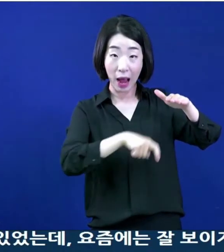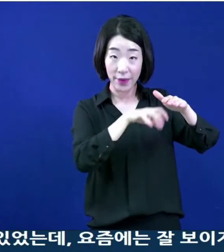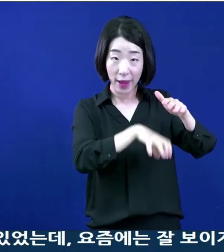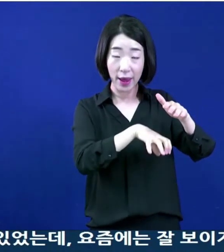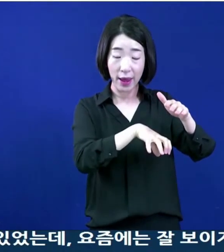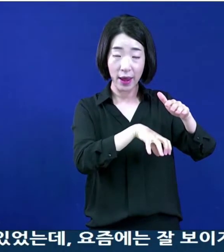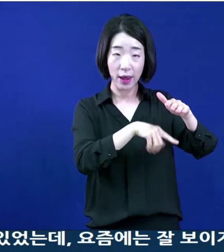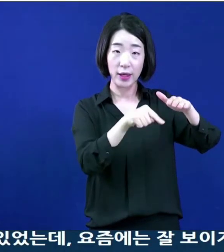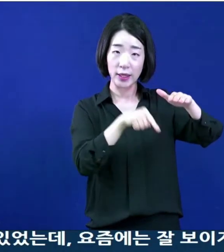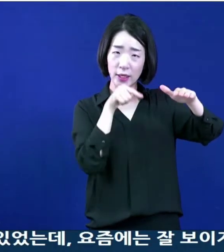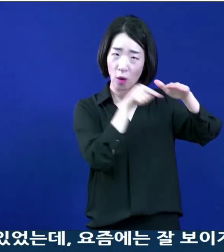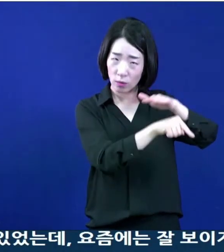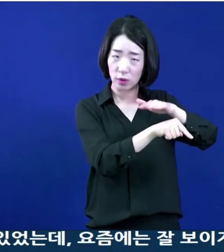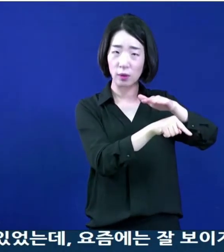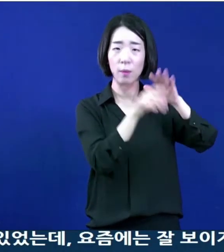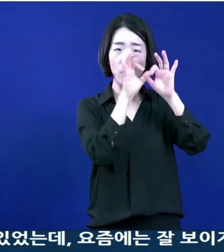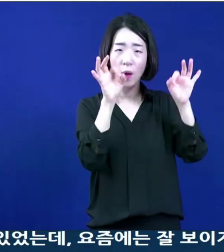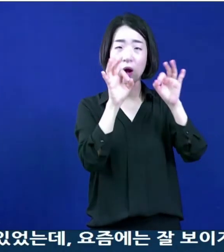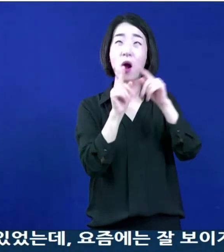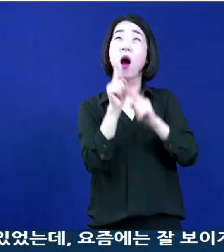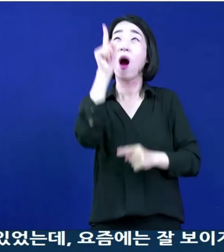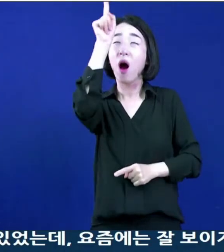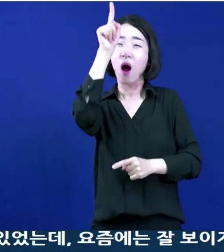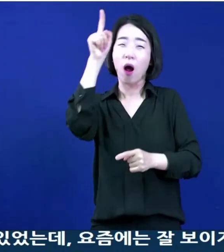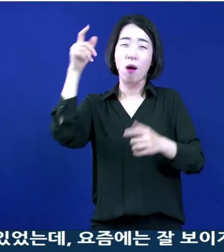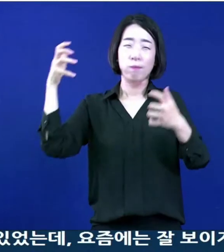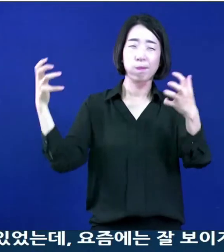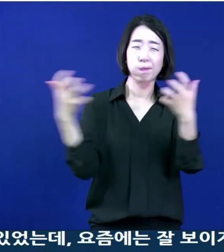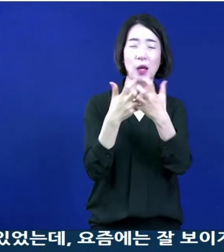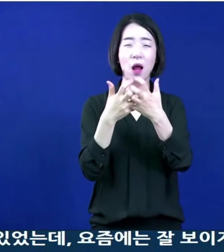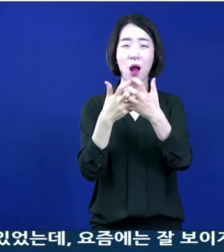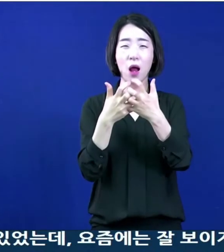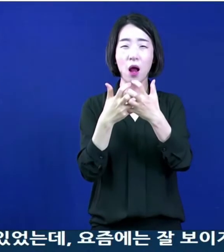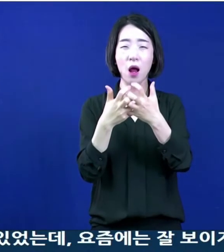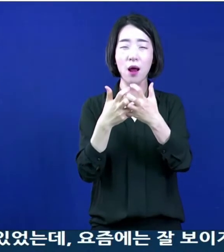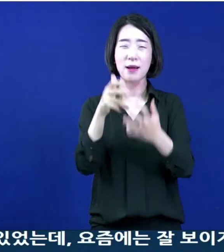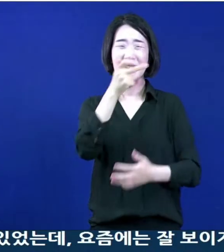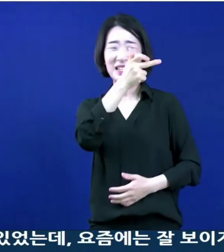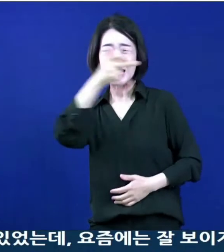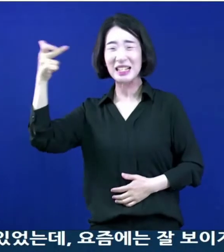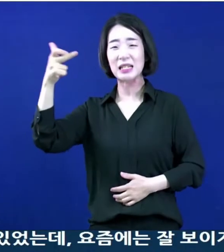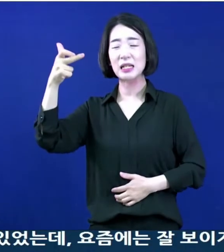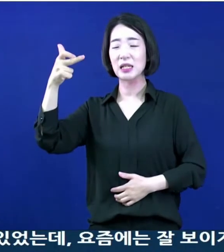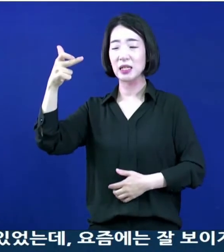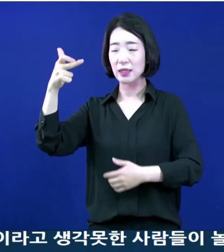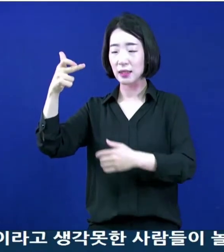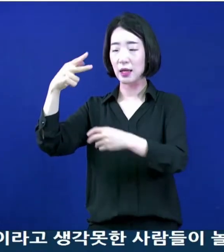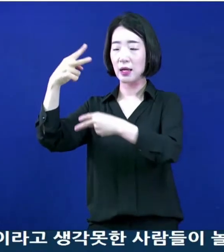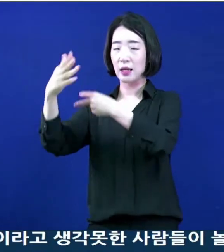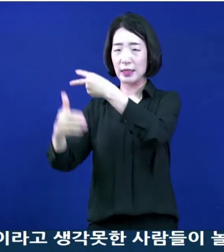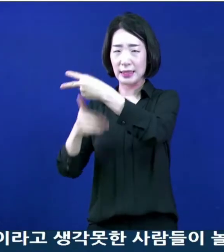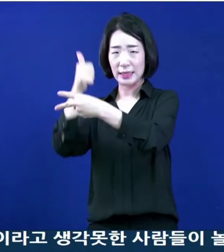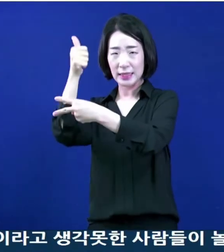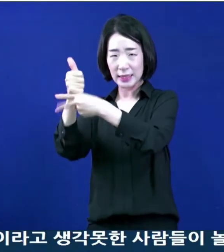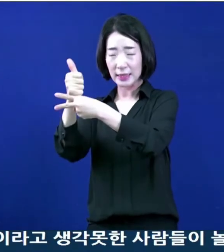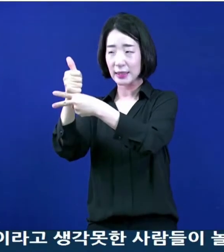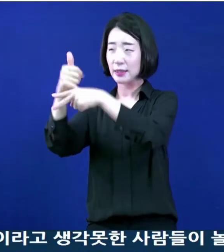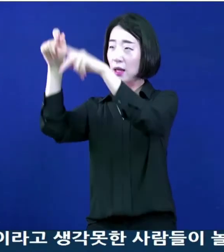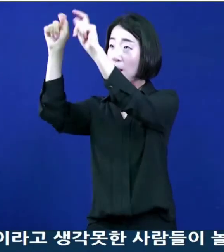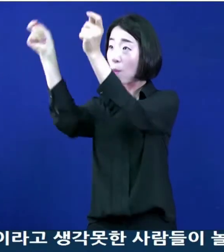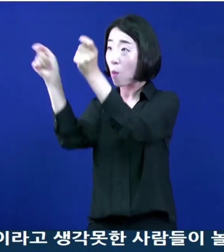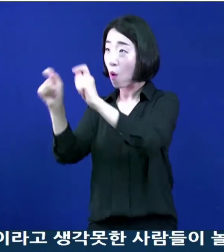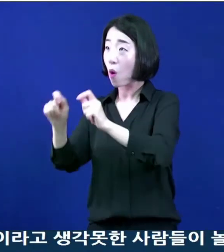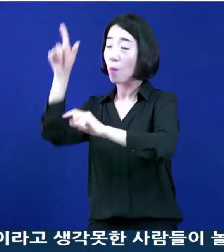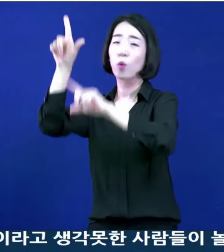저 건물을 거의 꼭대기까지 채우는 큰 신상이 있어요. 이게 보통 구조입니다. 당시에 신전의 구조인데,